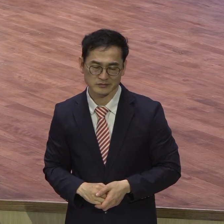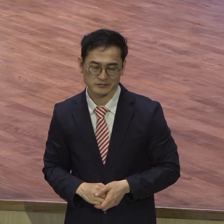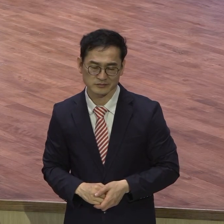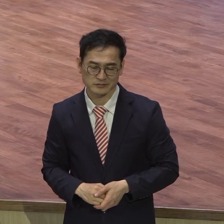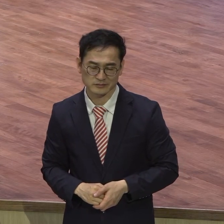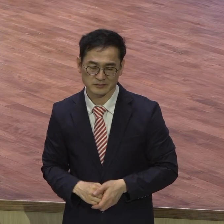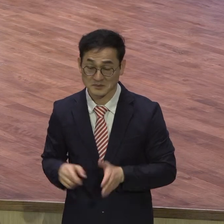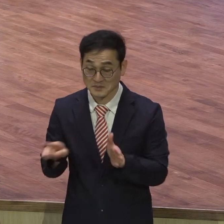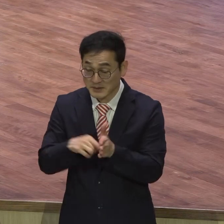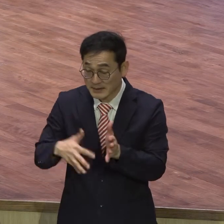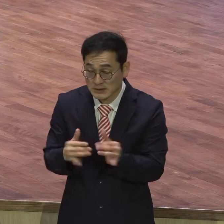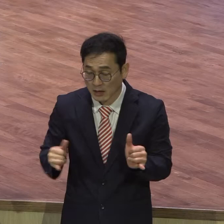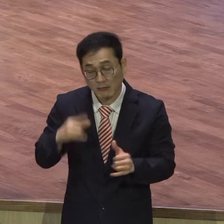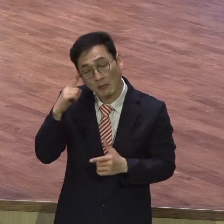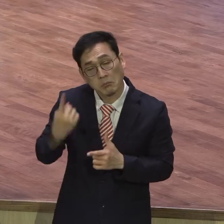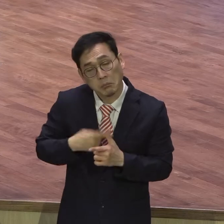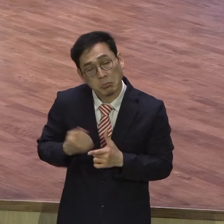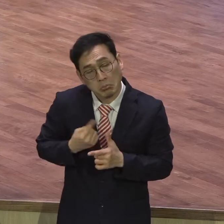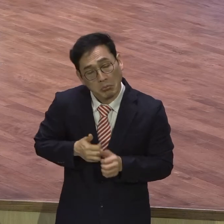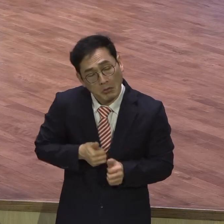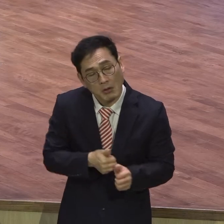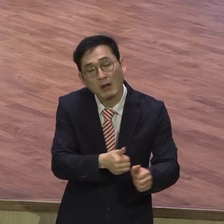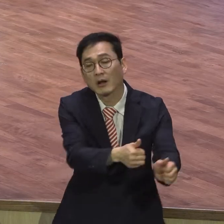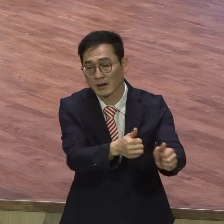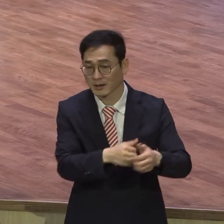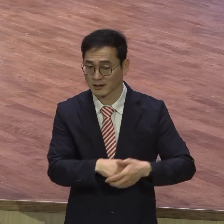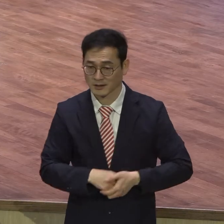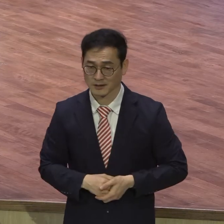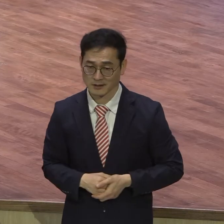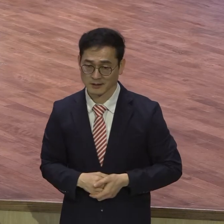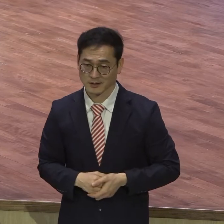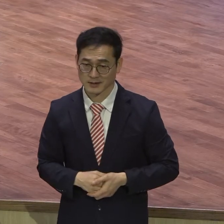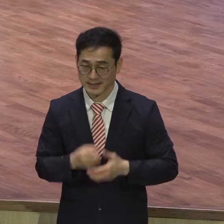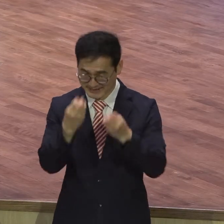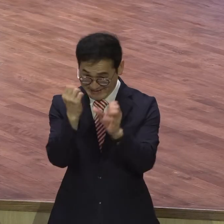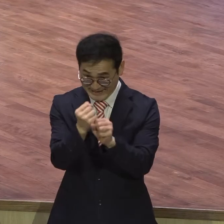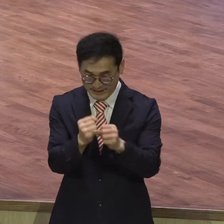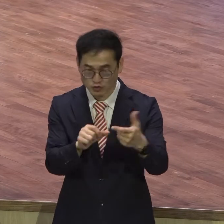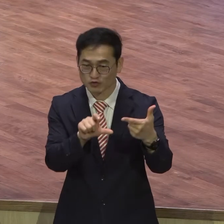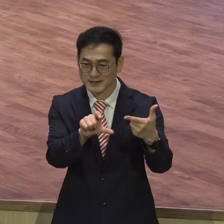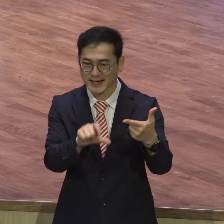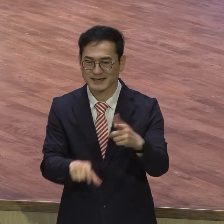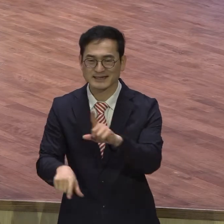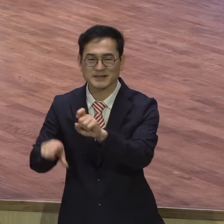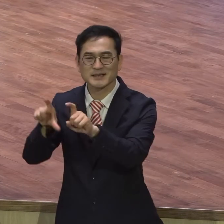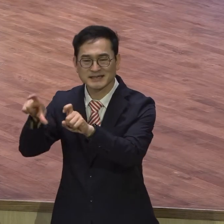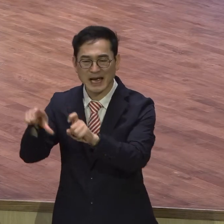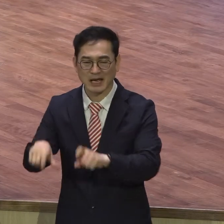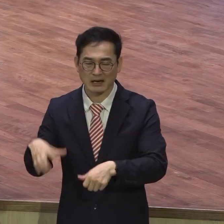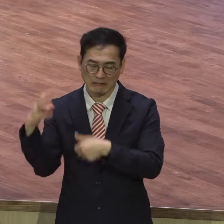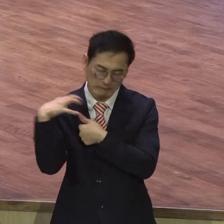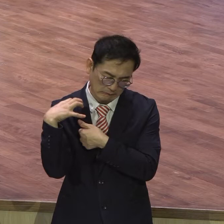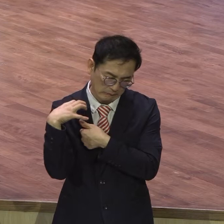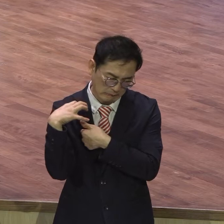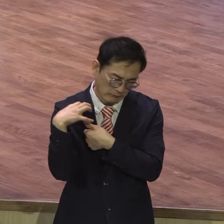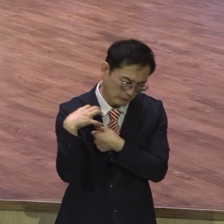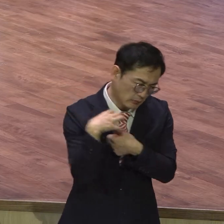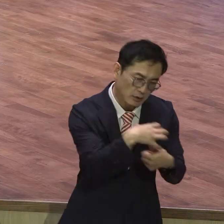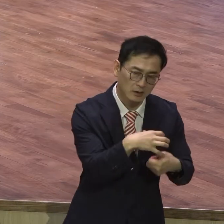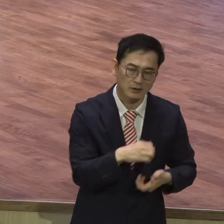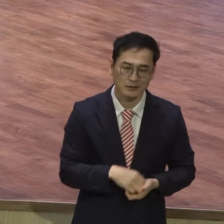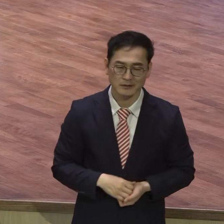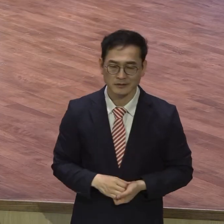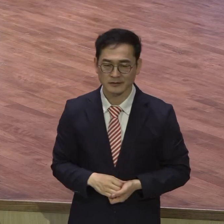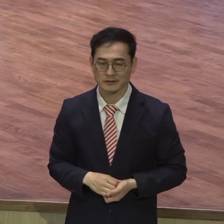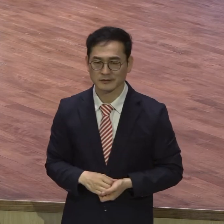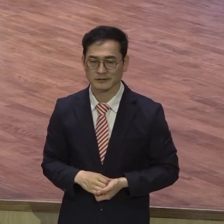불신자들은 자기도 몰라 자기가 3장, 6장, 11장 이 함정의 털의 올무에 그렇게 사로잡혀버려요 사동의